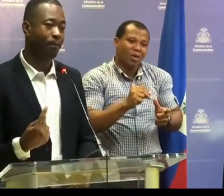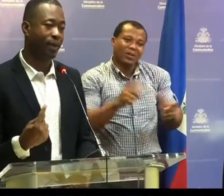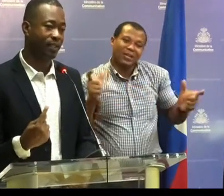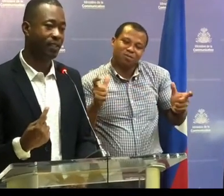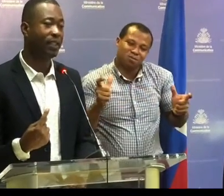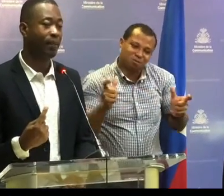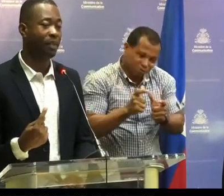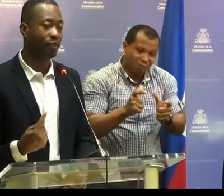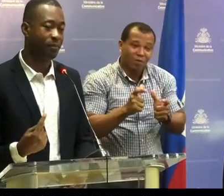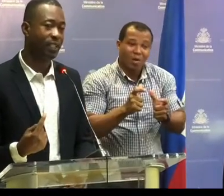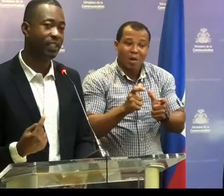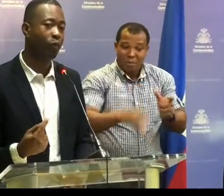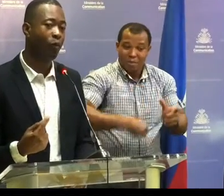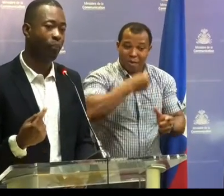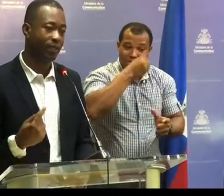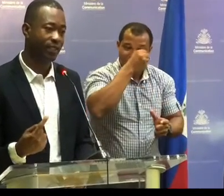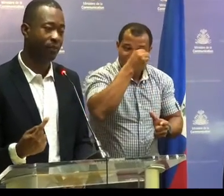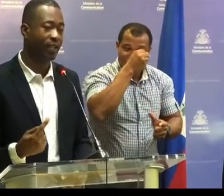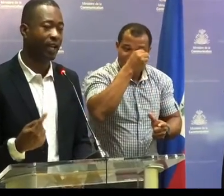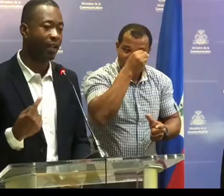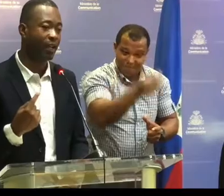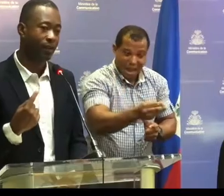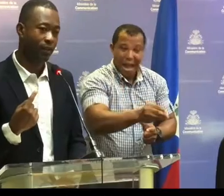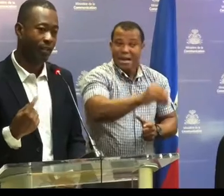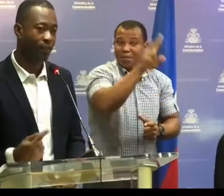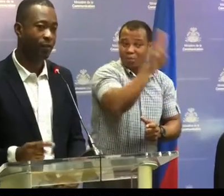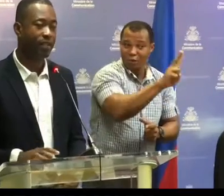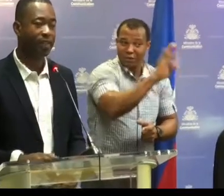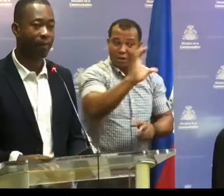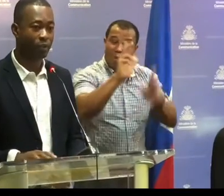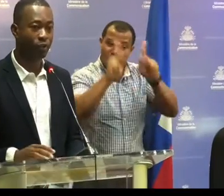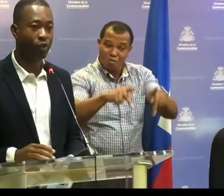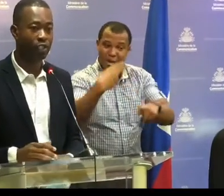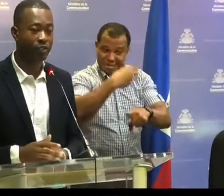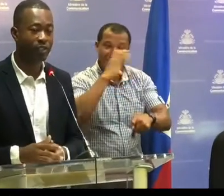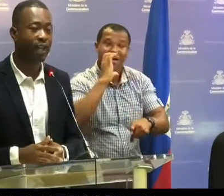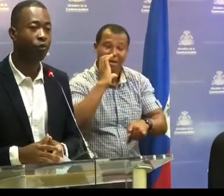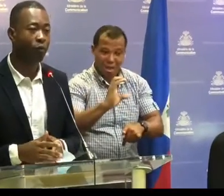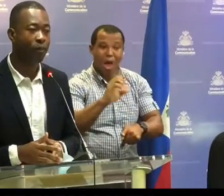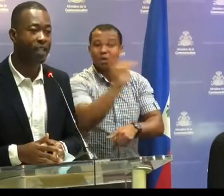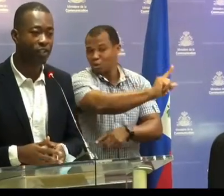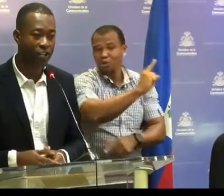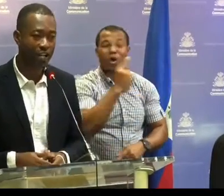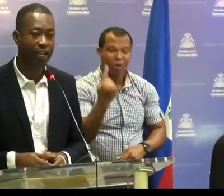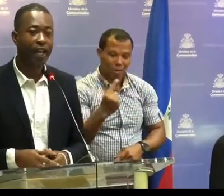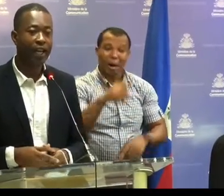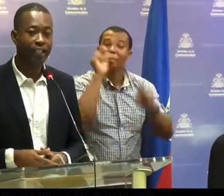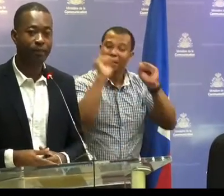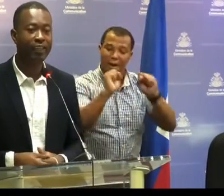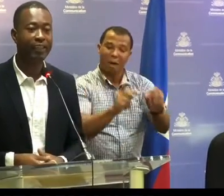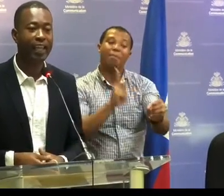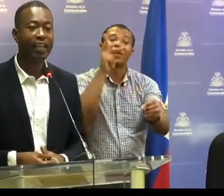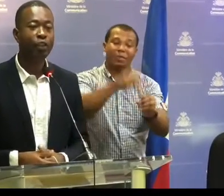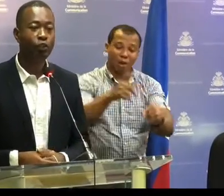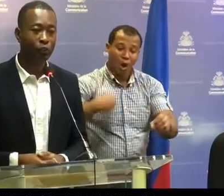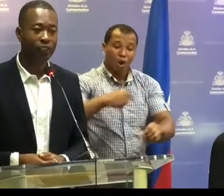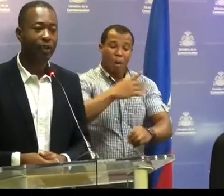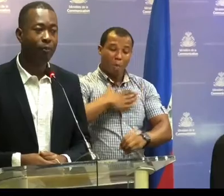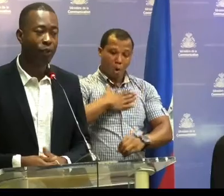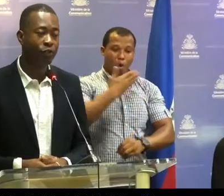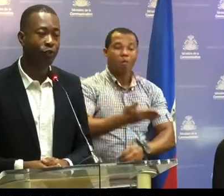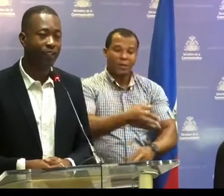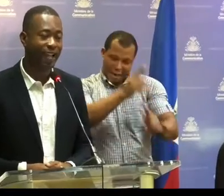eux qui participent, qui ont des possibilités pour eux participer dans l'événement. Ça. Parce que, j'en ai dit, nous sommes obligés de respecter